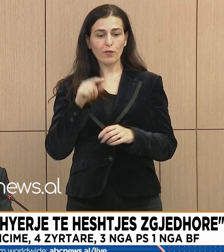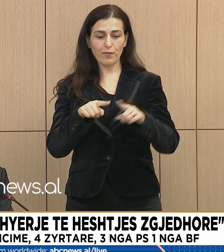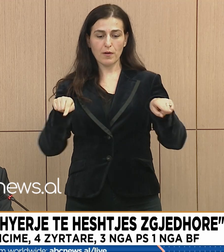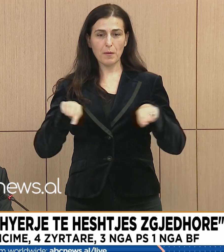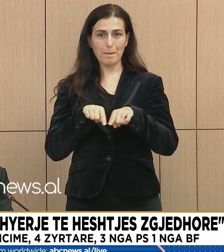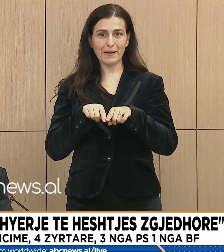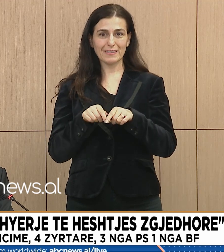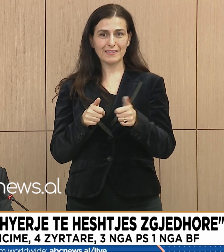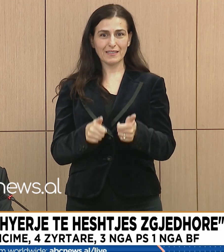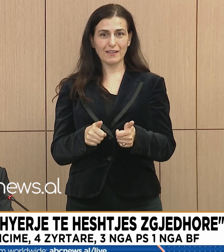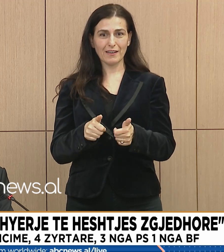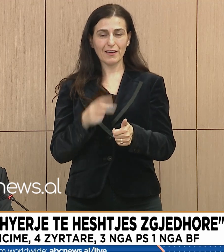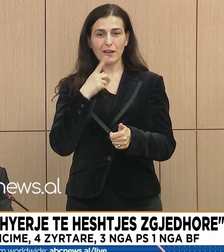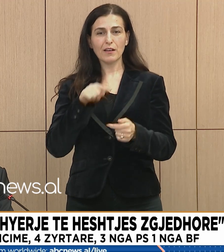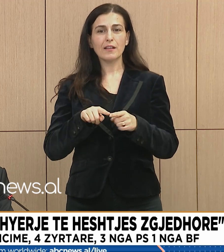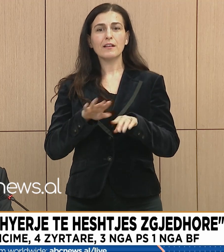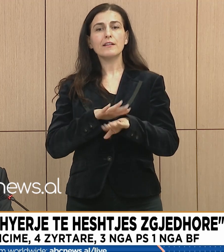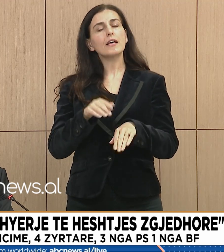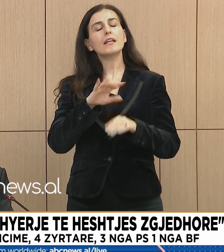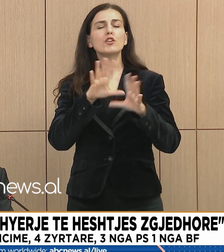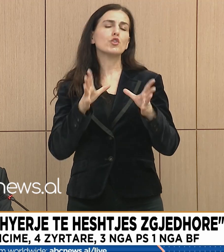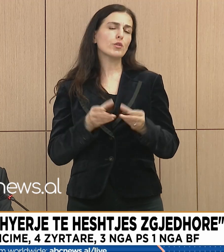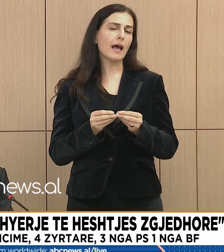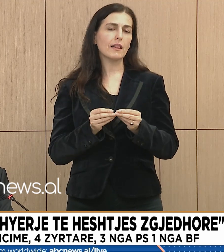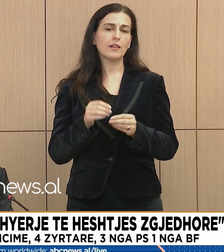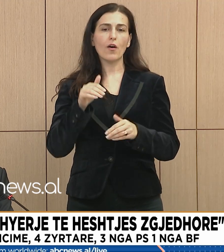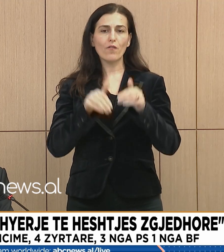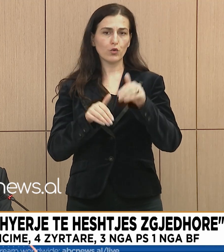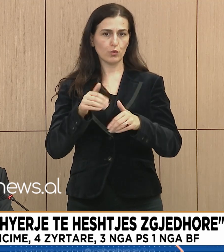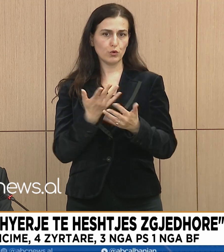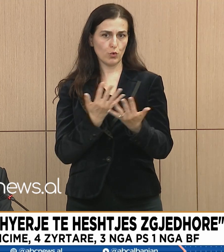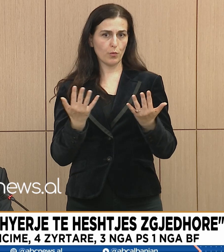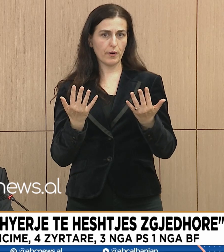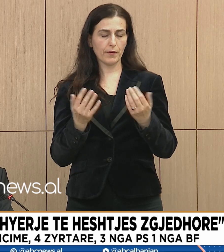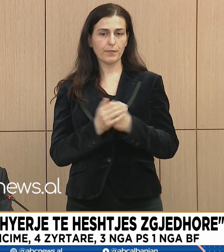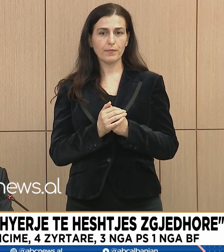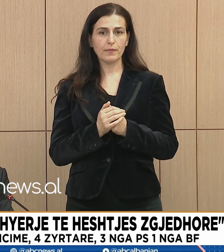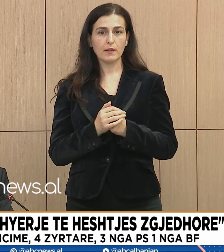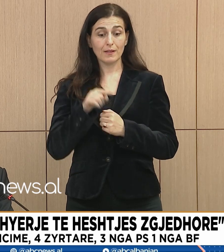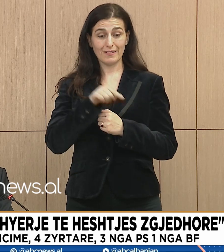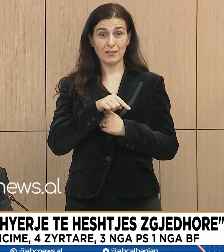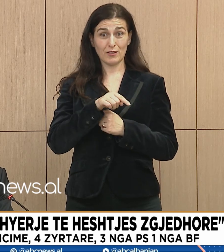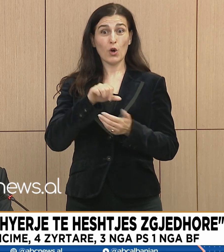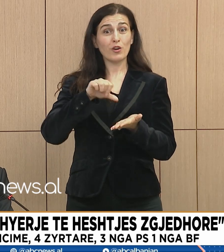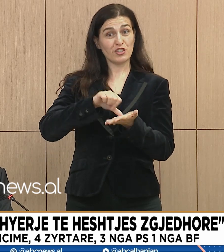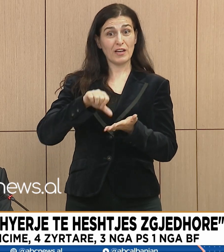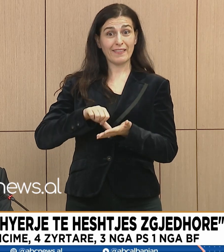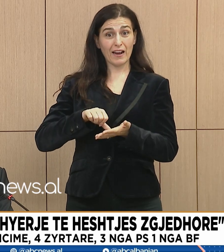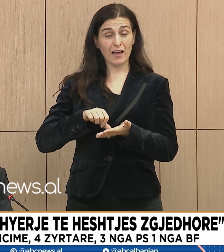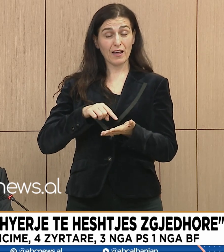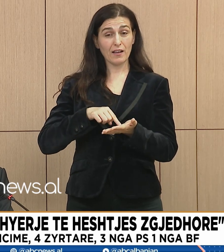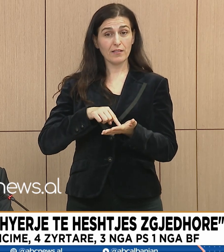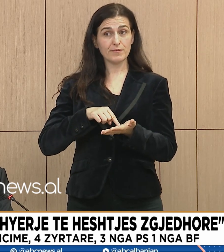të votimit që potencialisht janë edhe votues. Kjo vetëm për ato qendra votimit të cilat